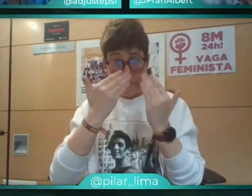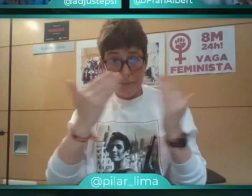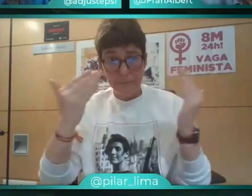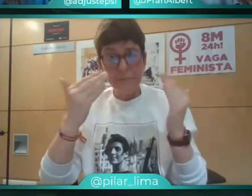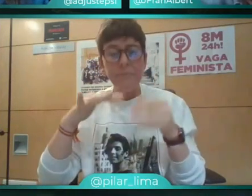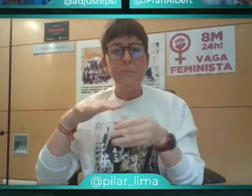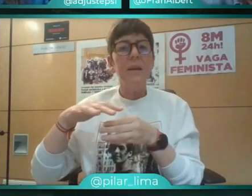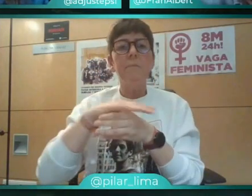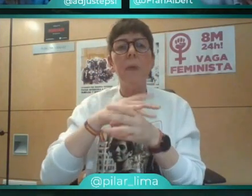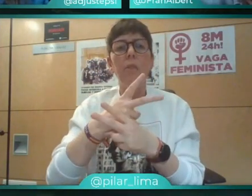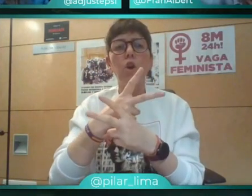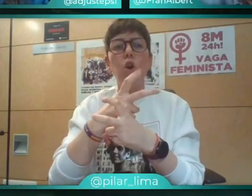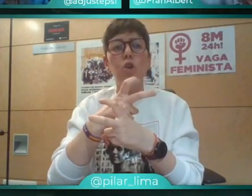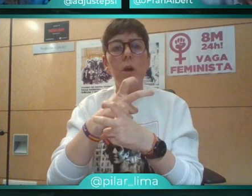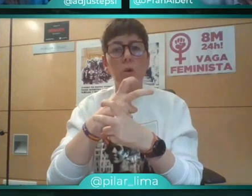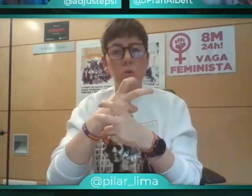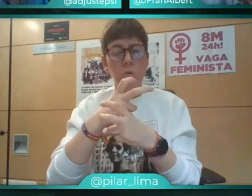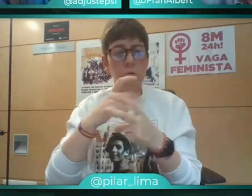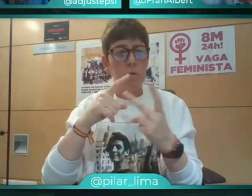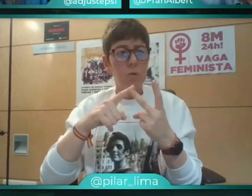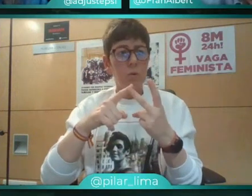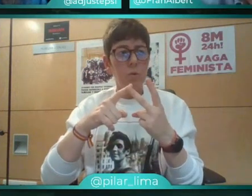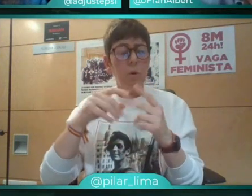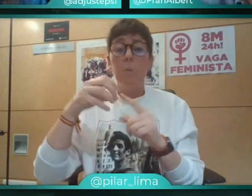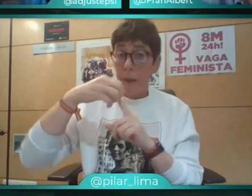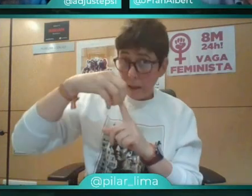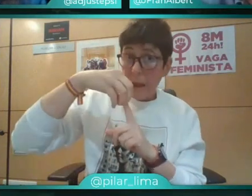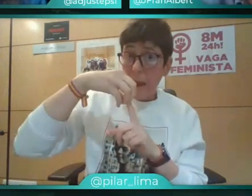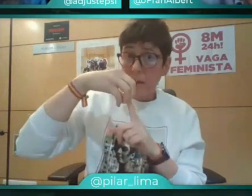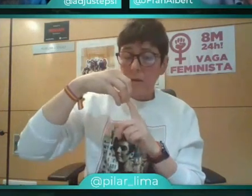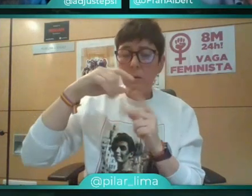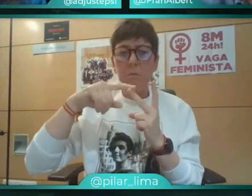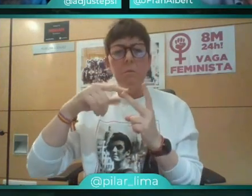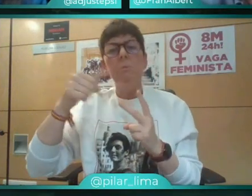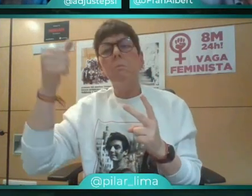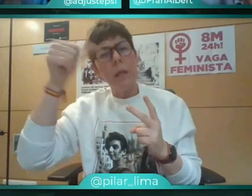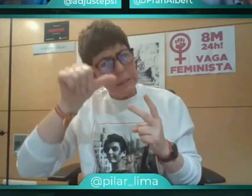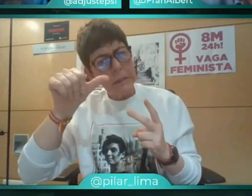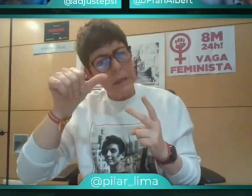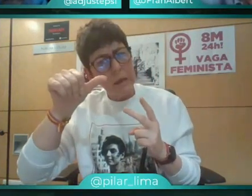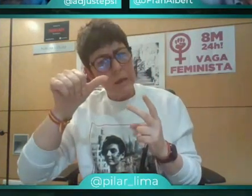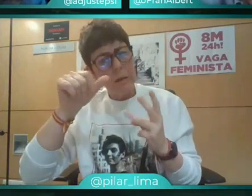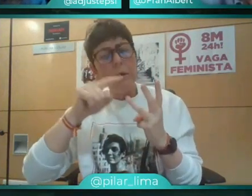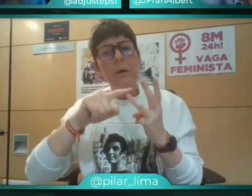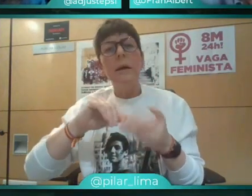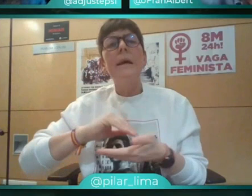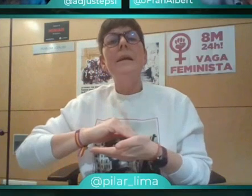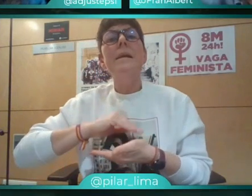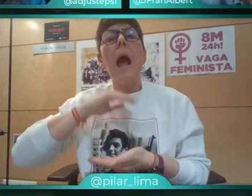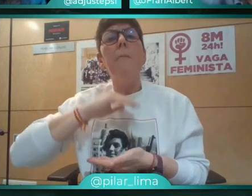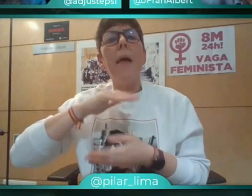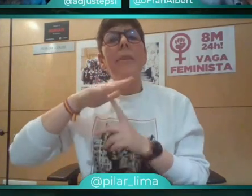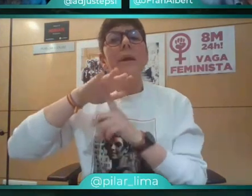es distinto aquí en valencianas el parlamento valenciano es un lugar tóxico diría es un lugar